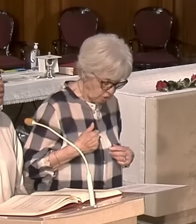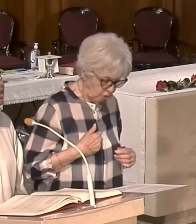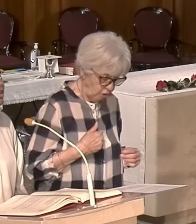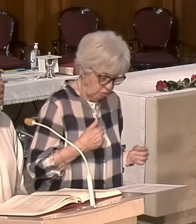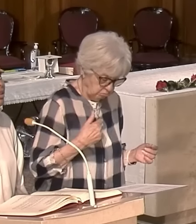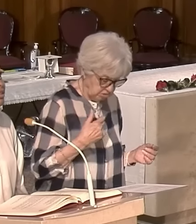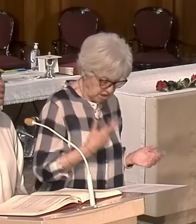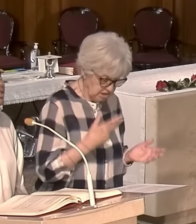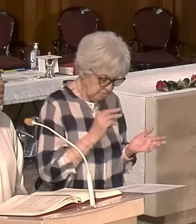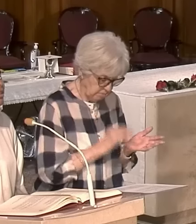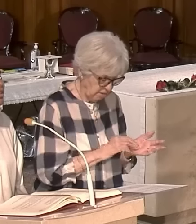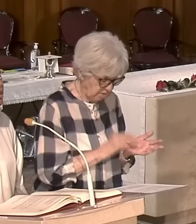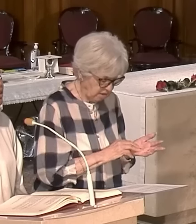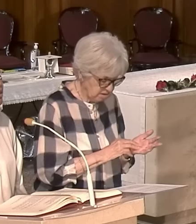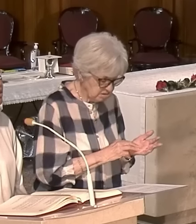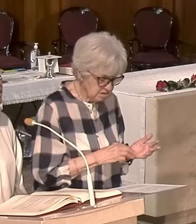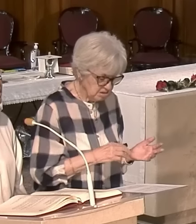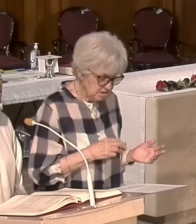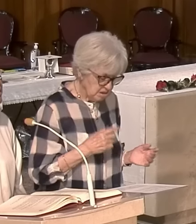fuerza se realiza en la debilidad.